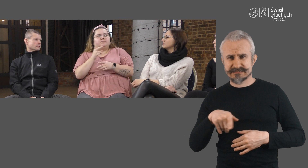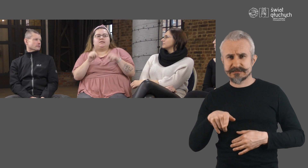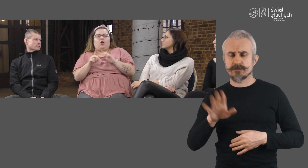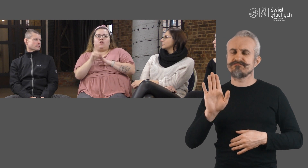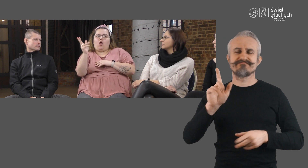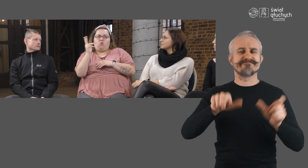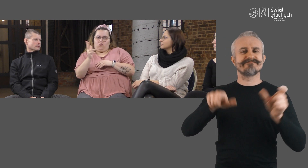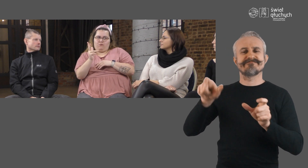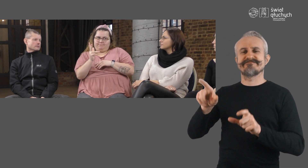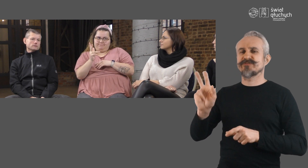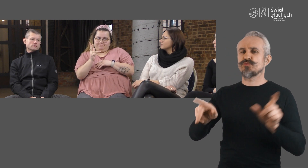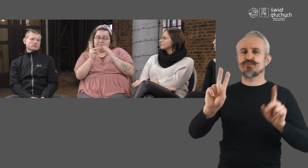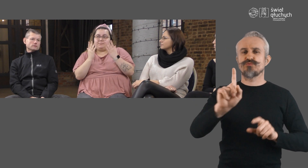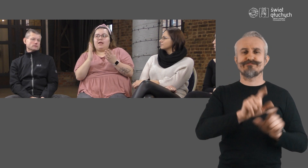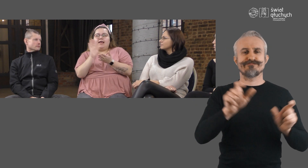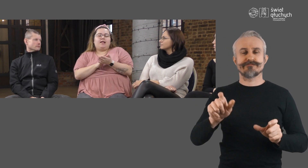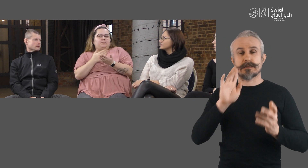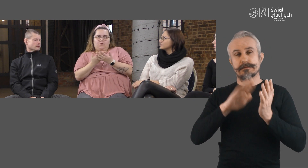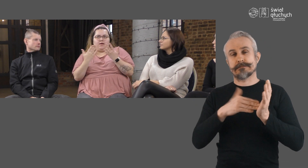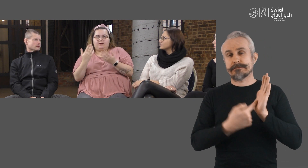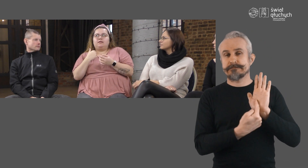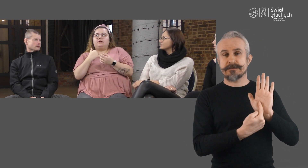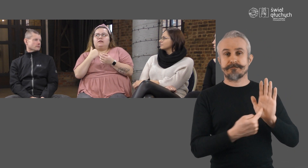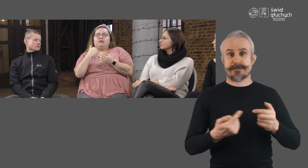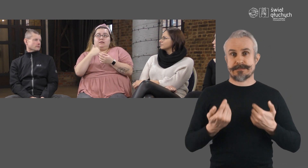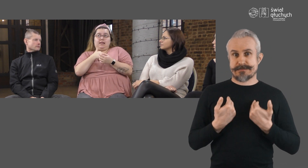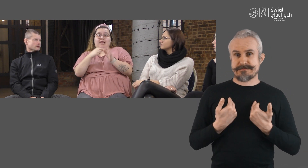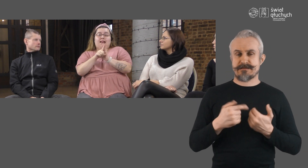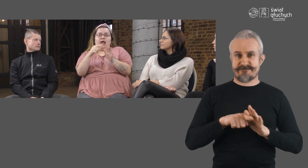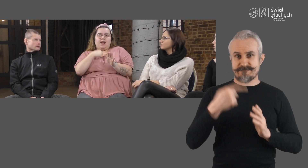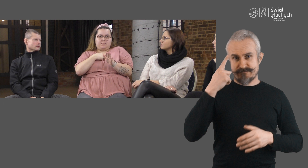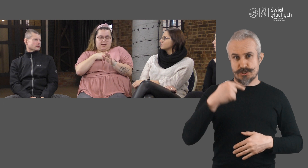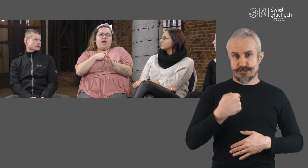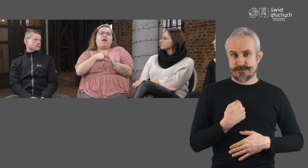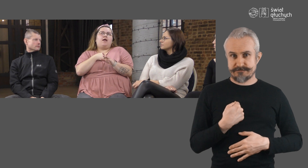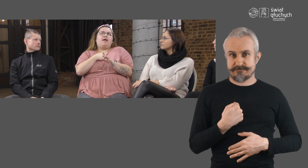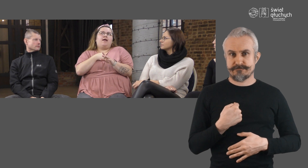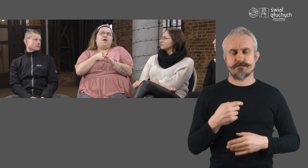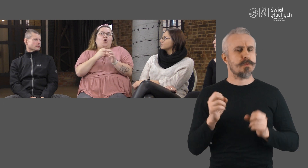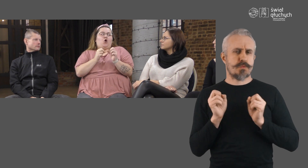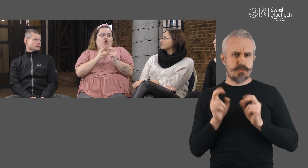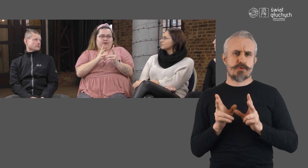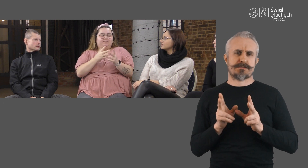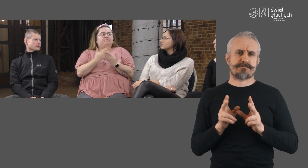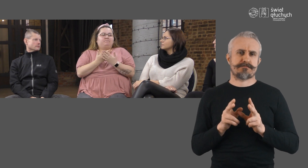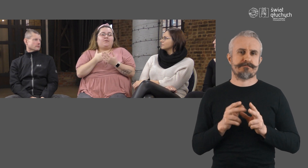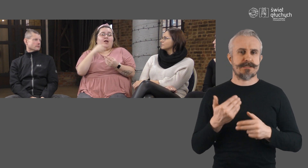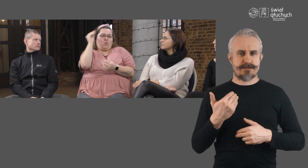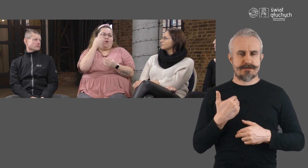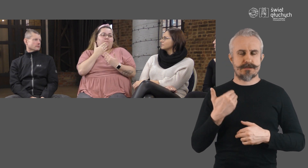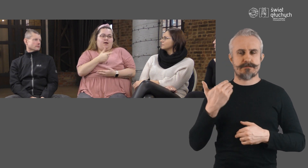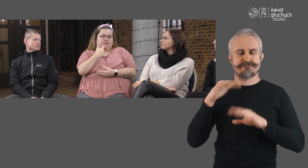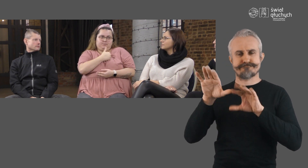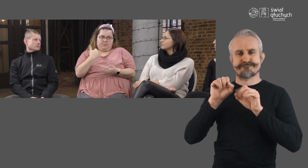nawiążę do tego. Zło to zależy dla kogo. Na przykład dla mnie